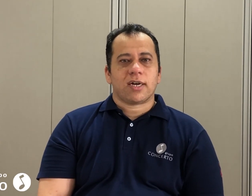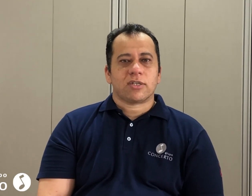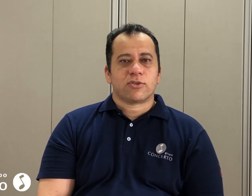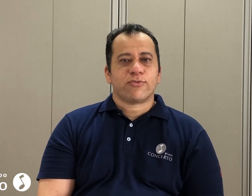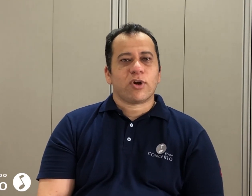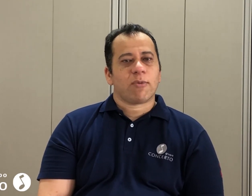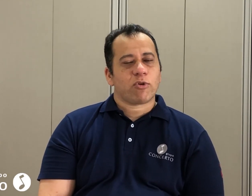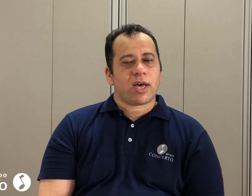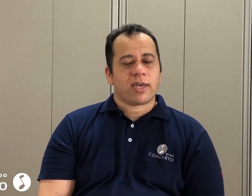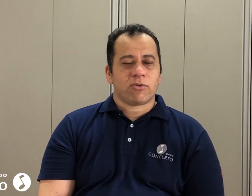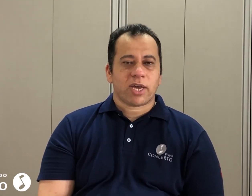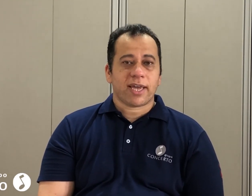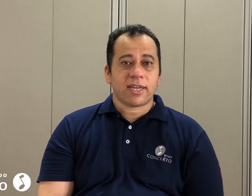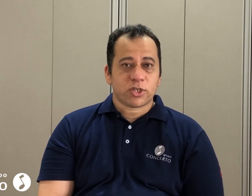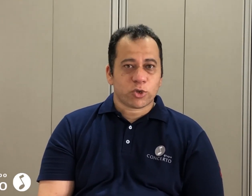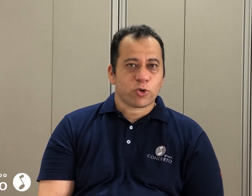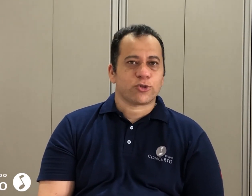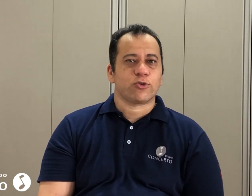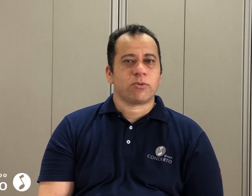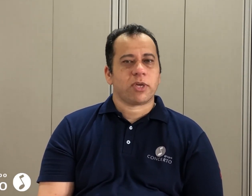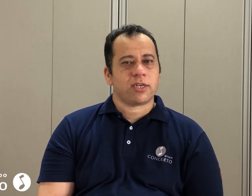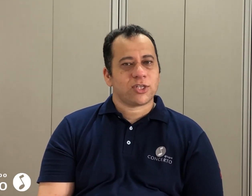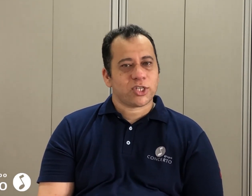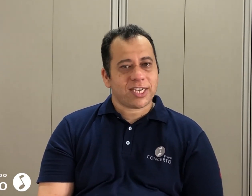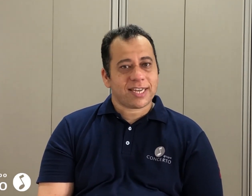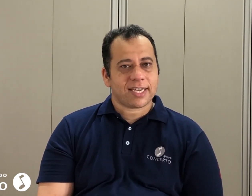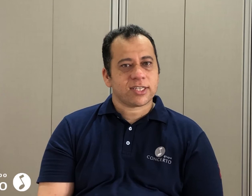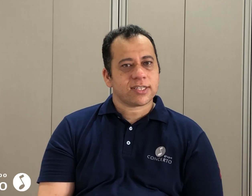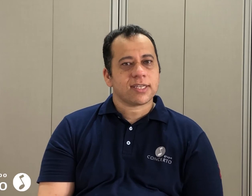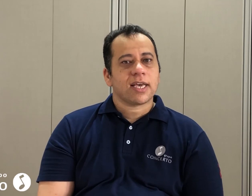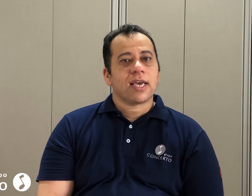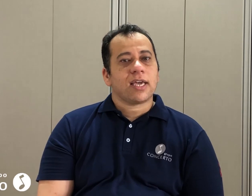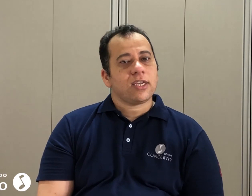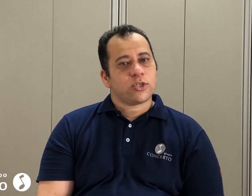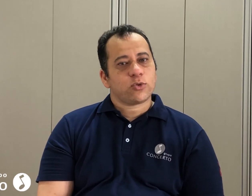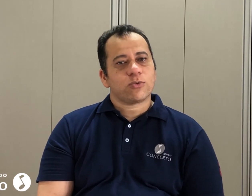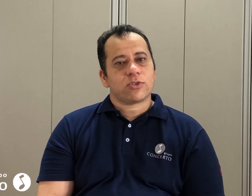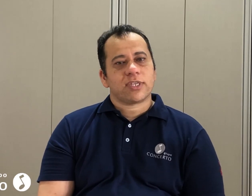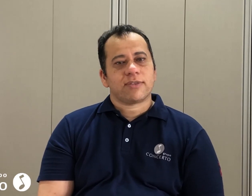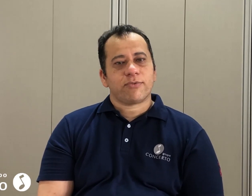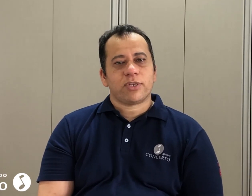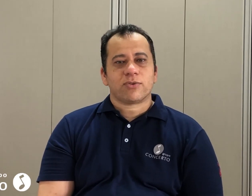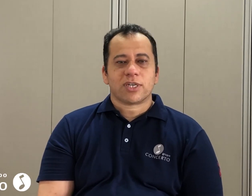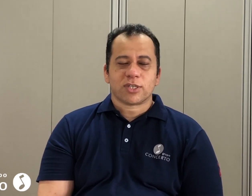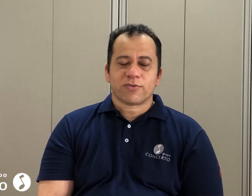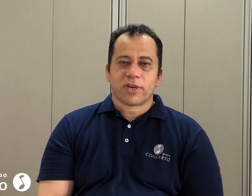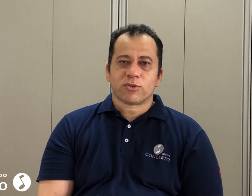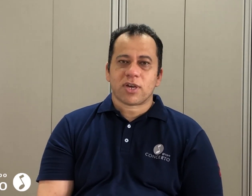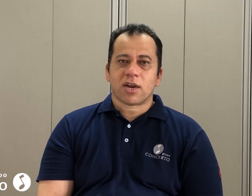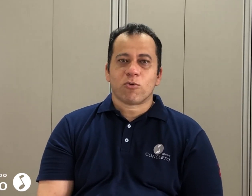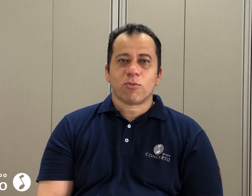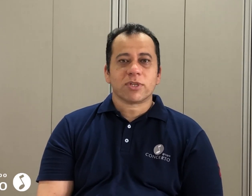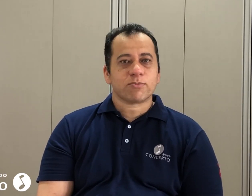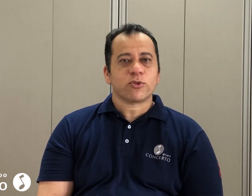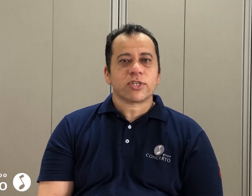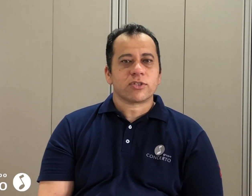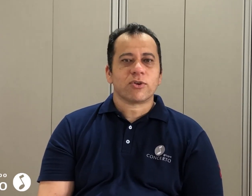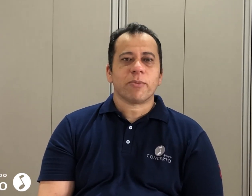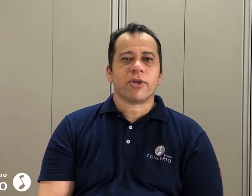do vocabulário religioso, do ambiente de igrejas. E junto desse vídeo, a gente vai usar algumas músicas do